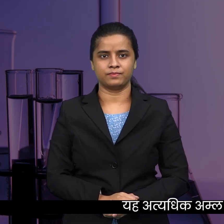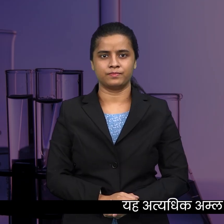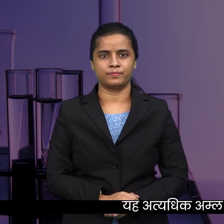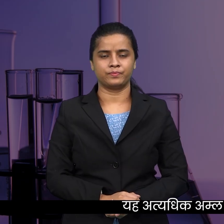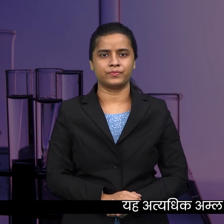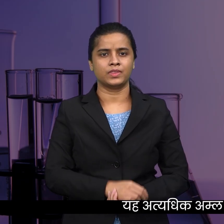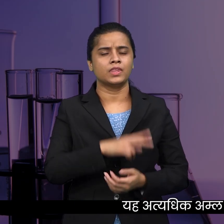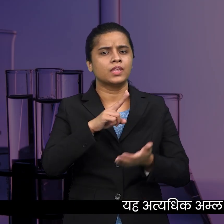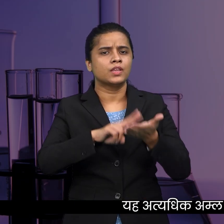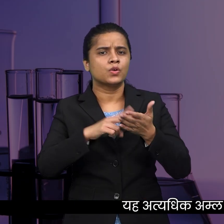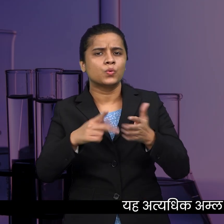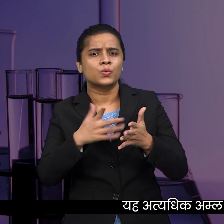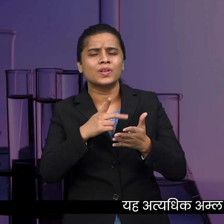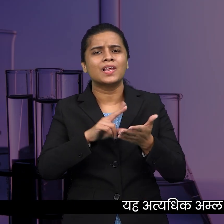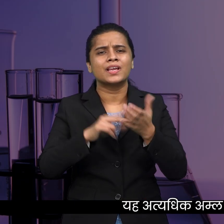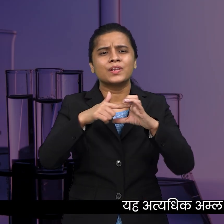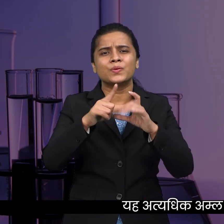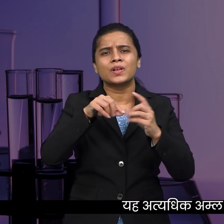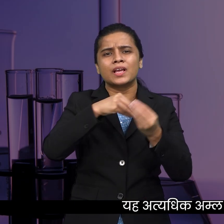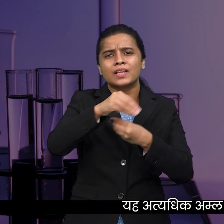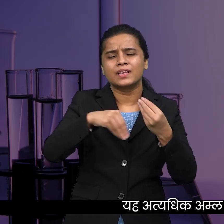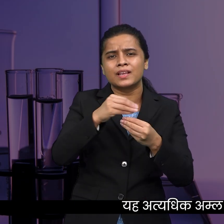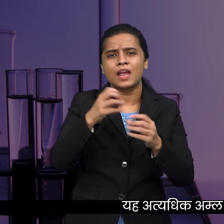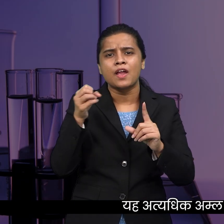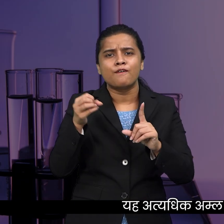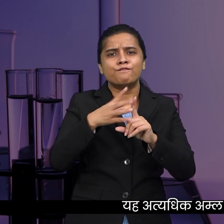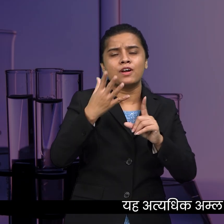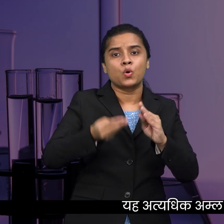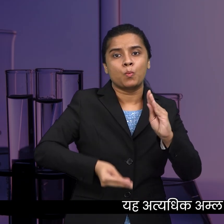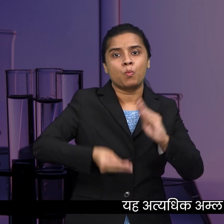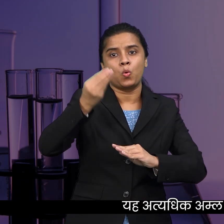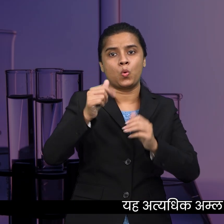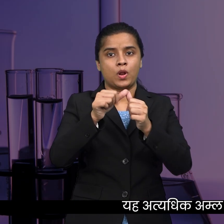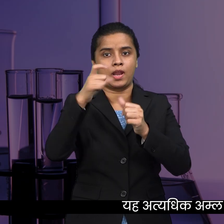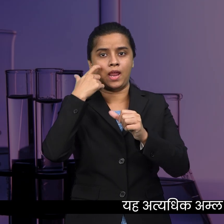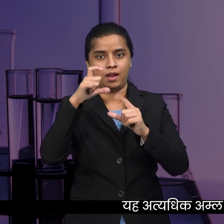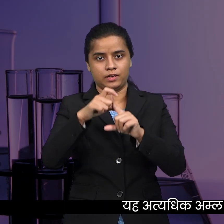यह अत्यधिक अम्ल के प्रभाव को तटस्थ करता है।